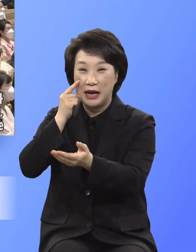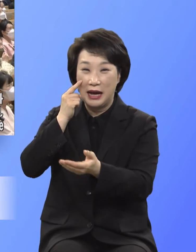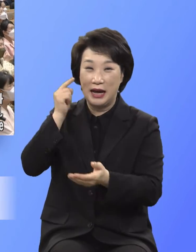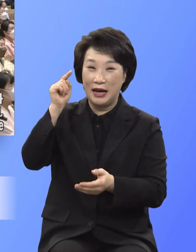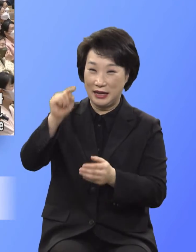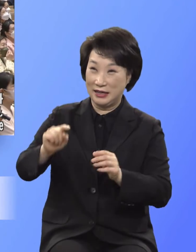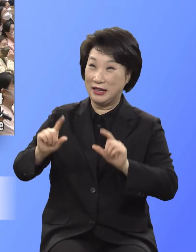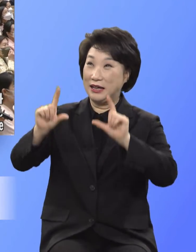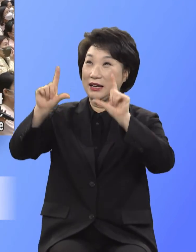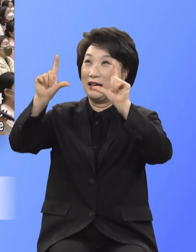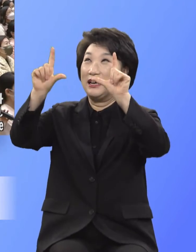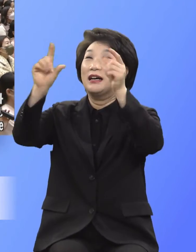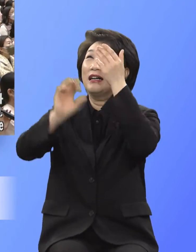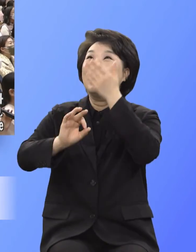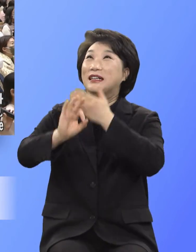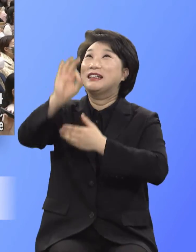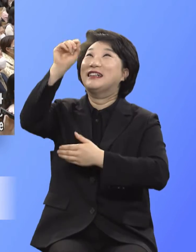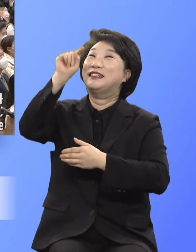만나보자,